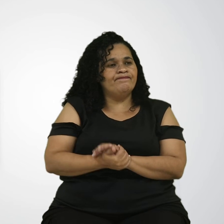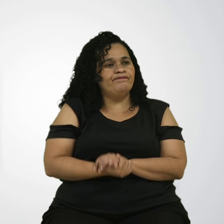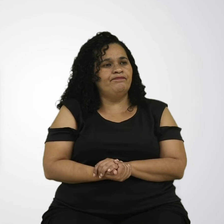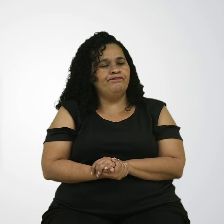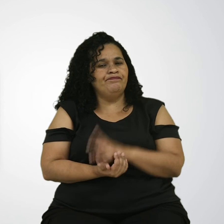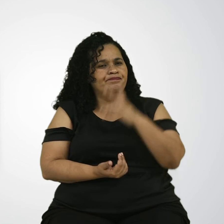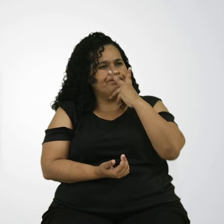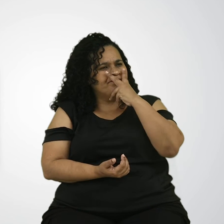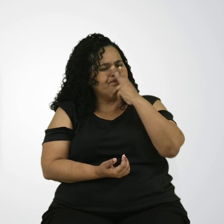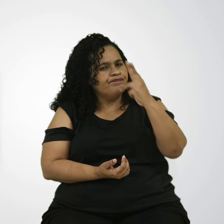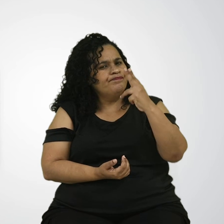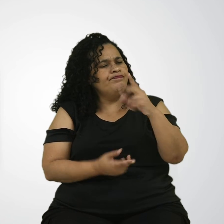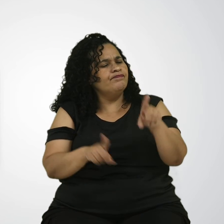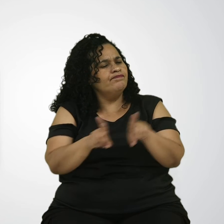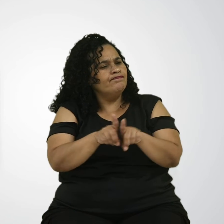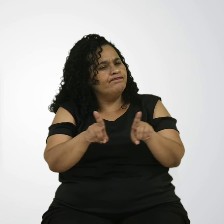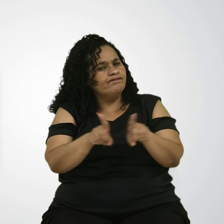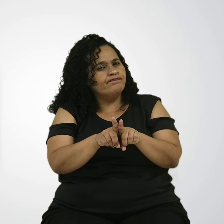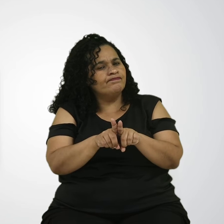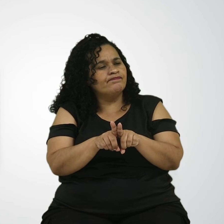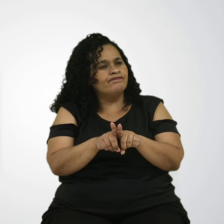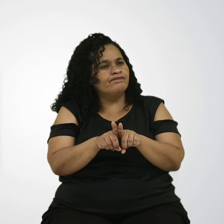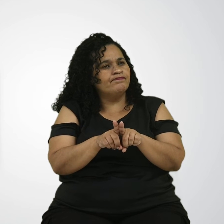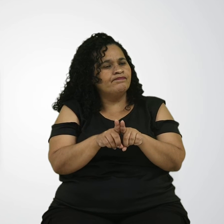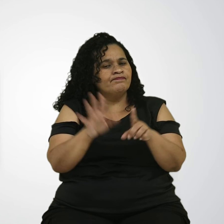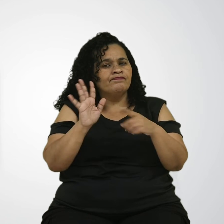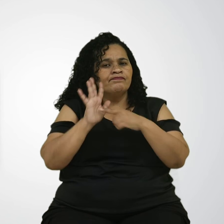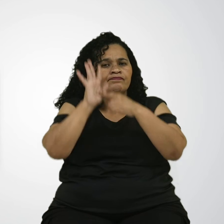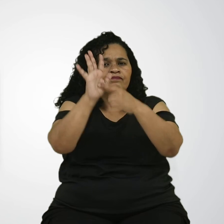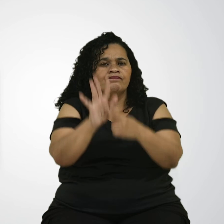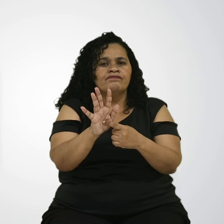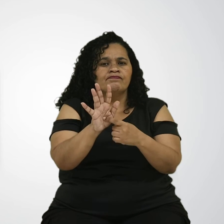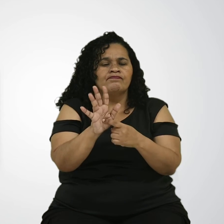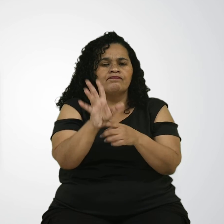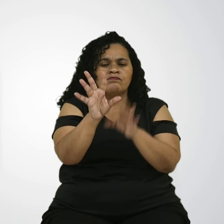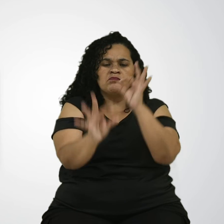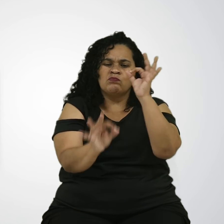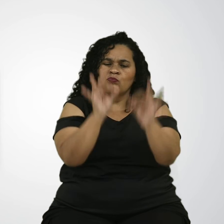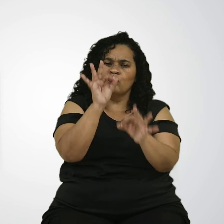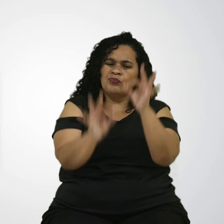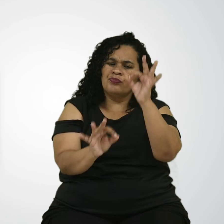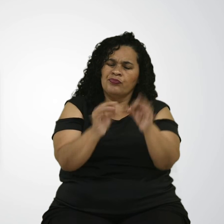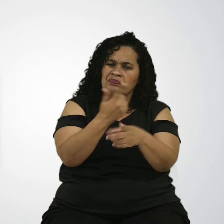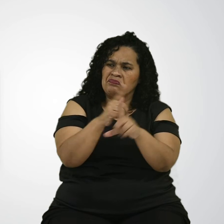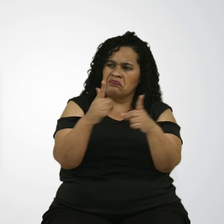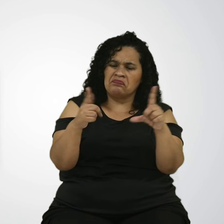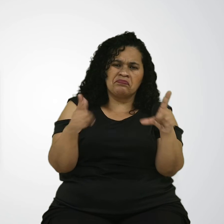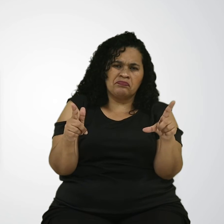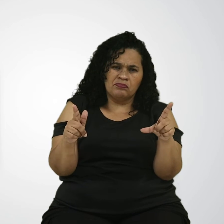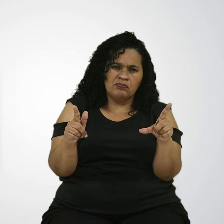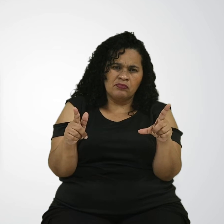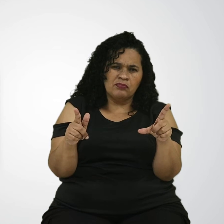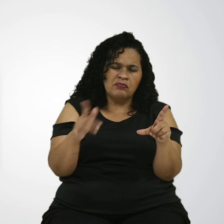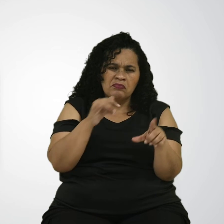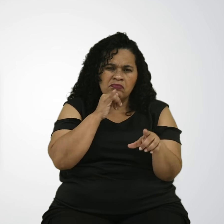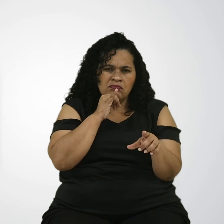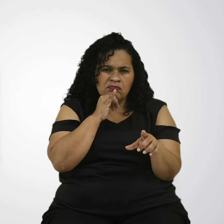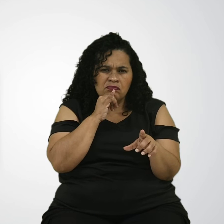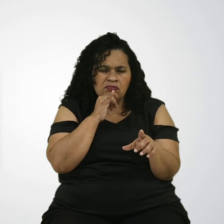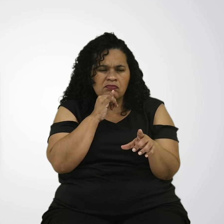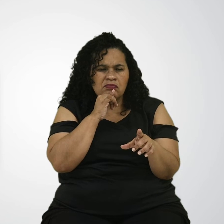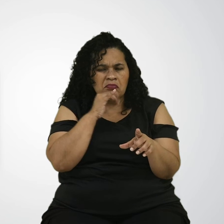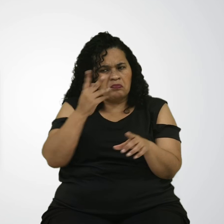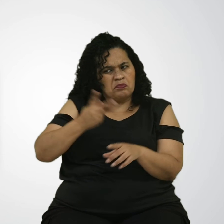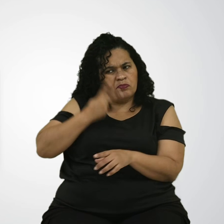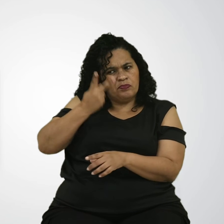está muito relacionado com a injustiça, né? Sim. Com você imprimir no seu